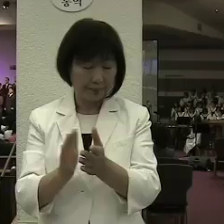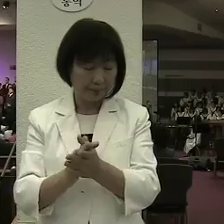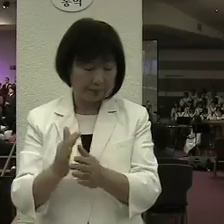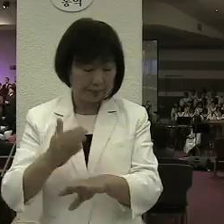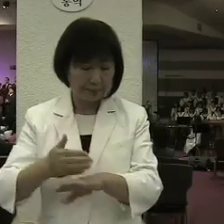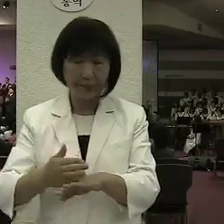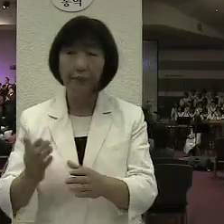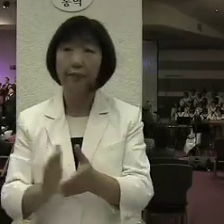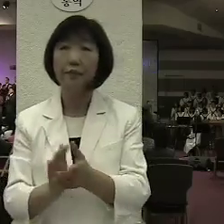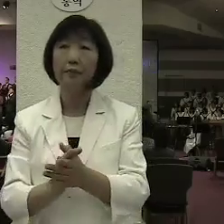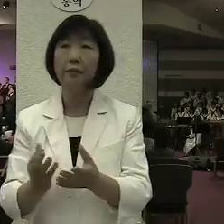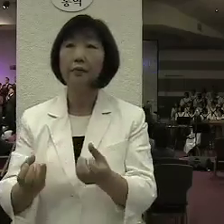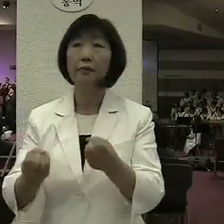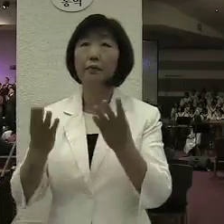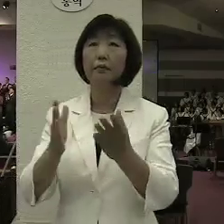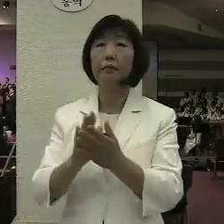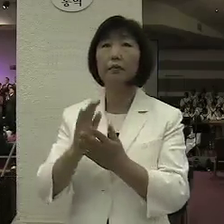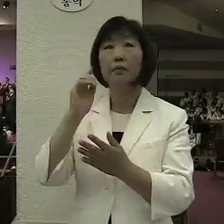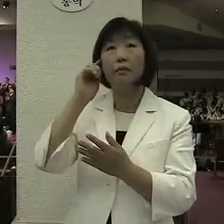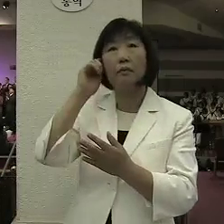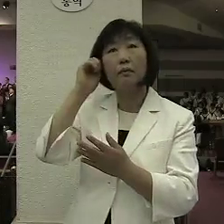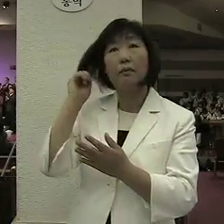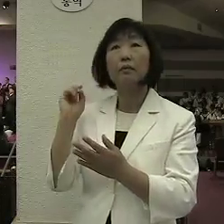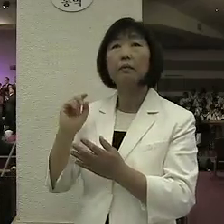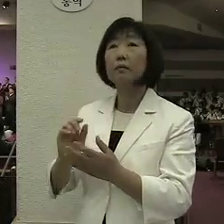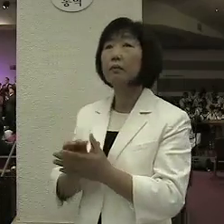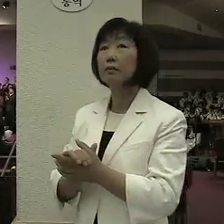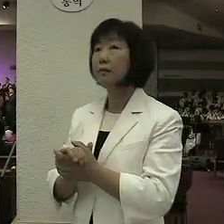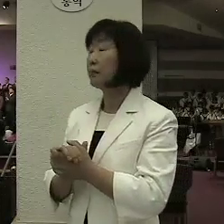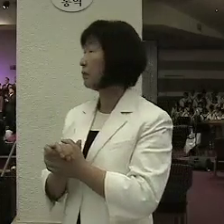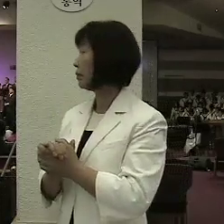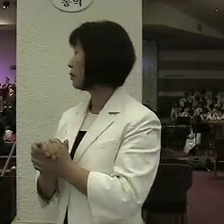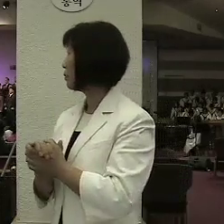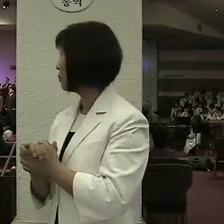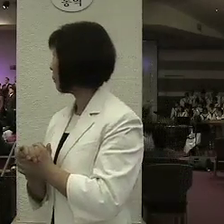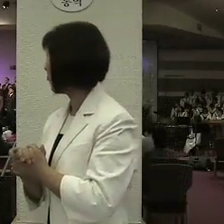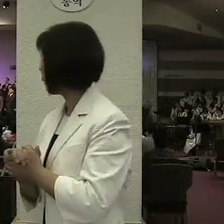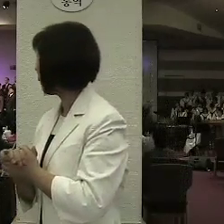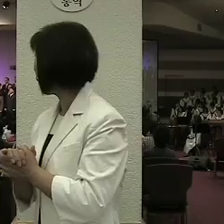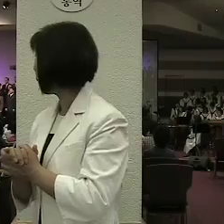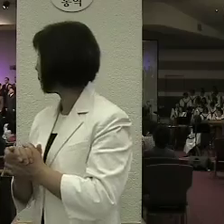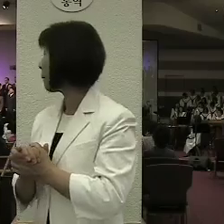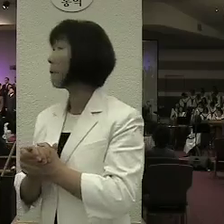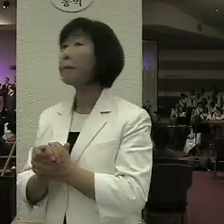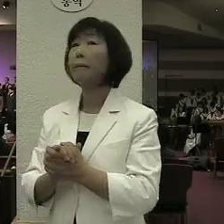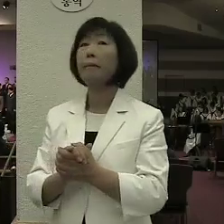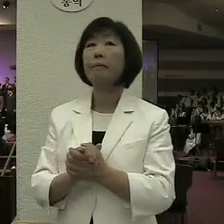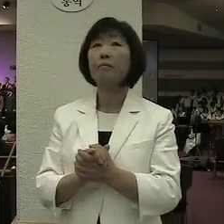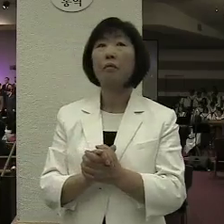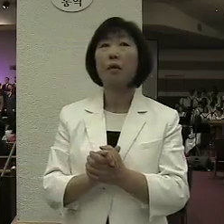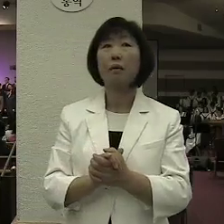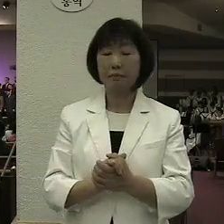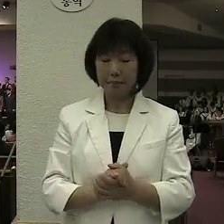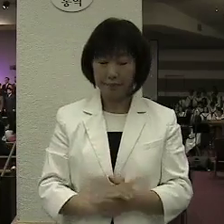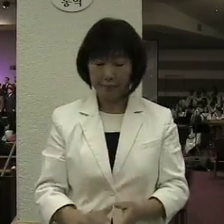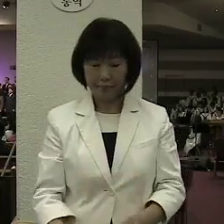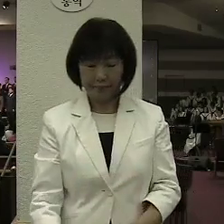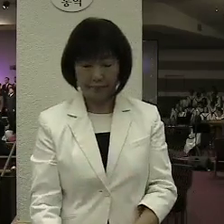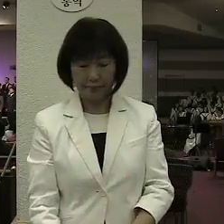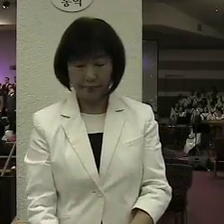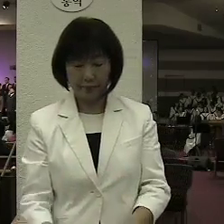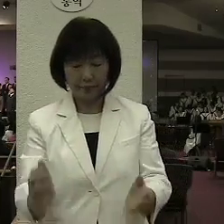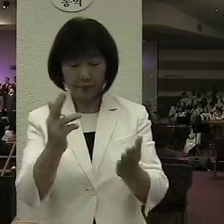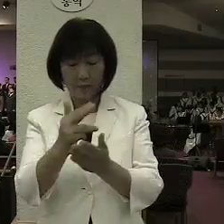부활의 은혜로서 채워주시고 주님 붙잡아주시고 심령